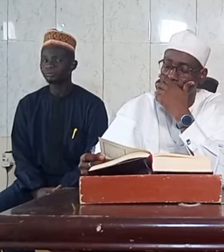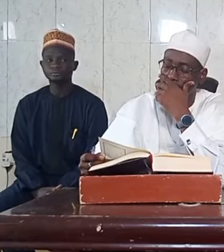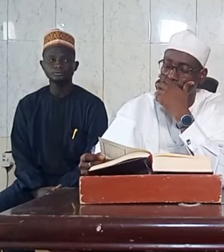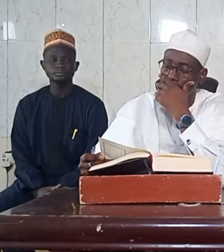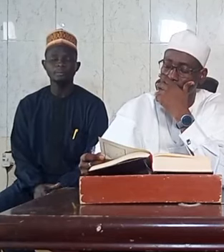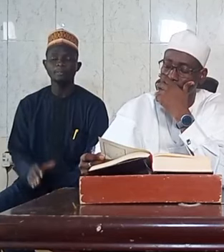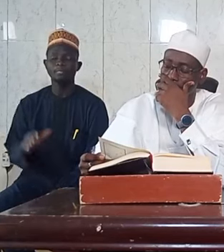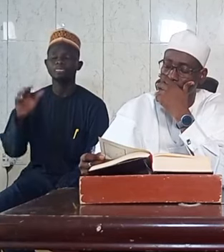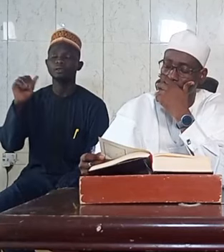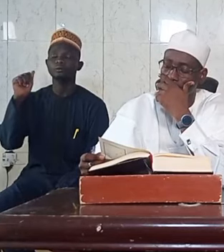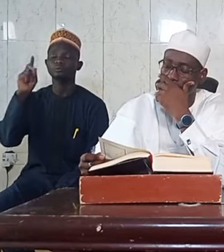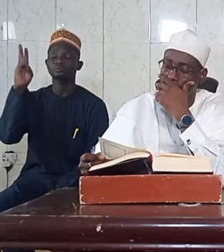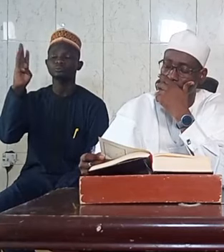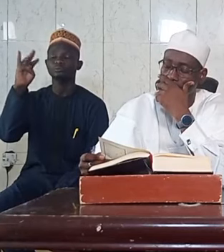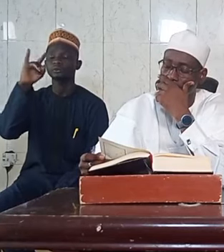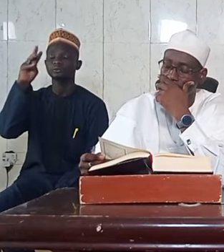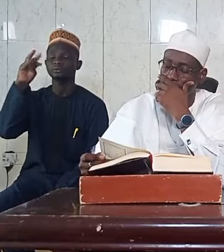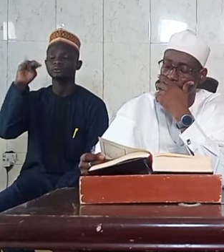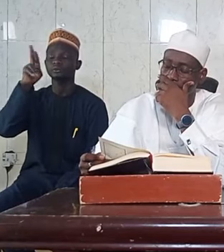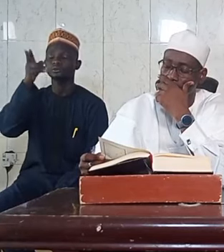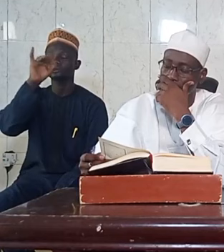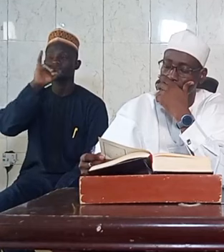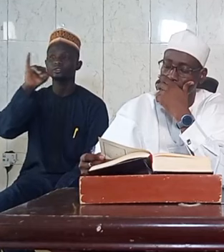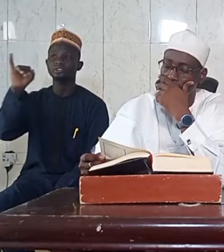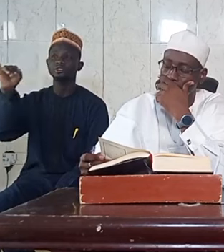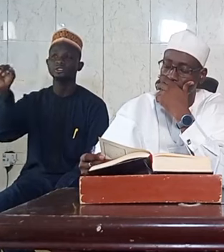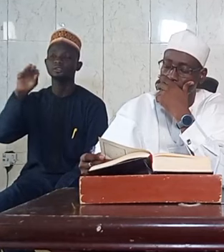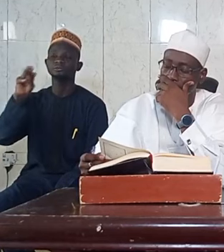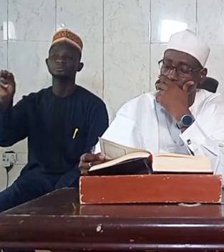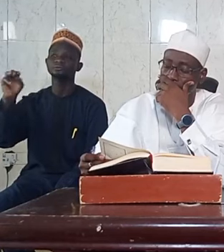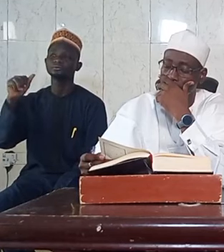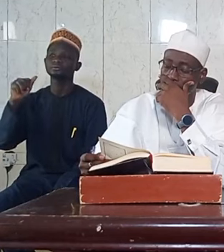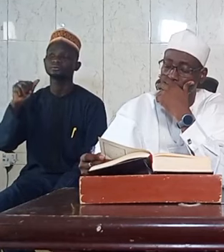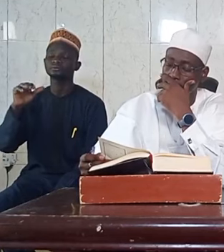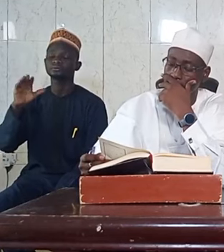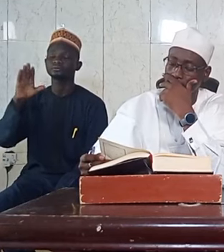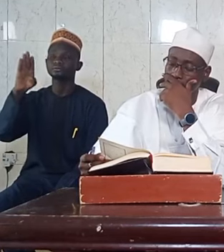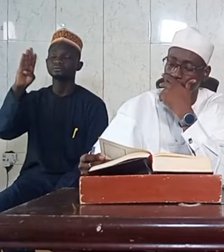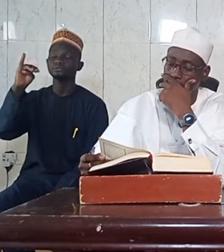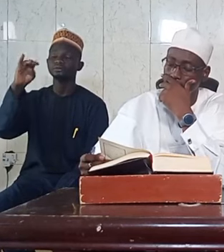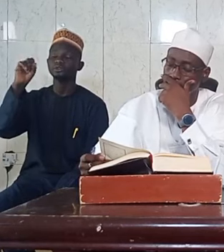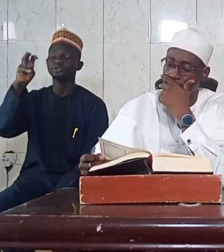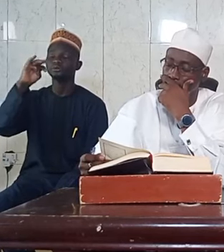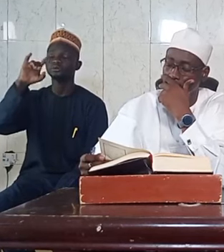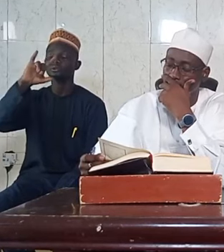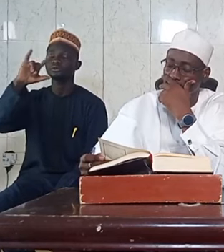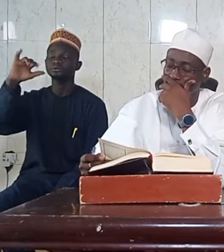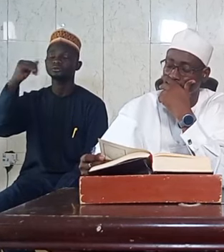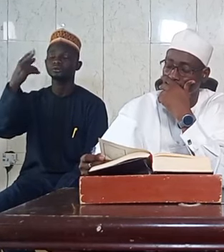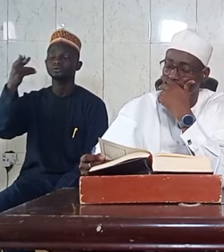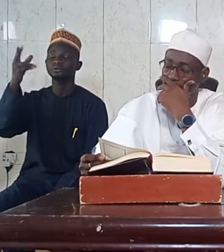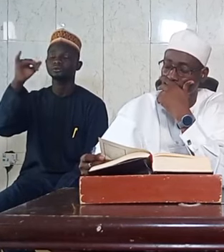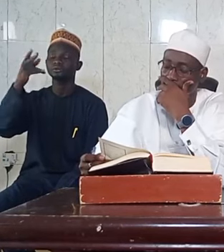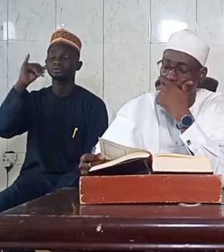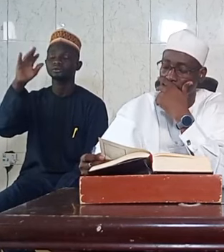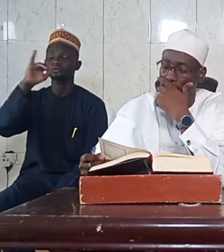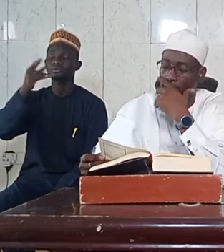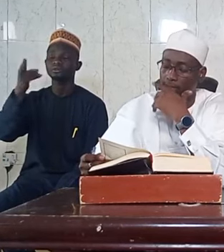أعوذ بالله من الشيطان الرجيم. بسم الله الرحمن